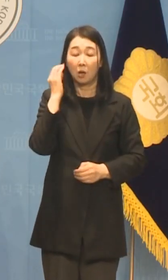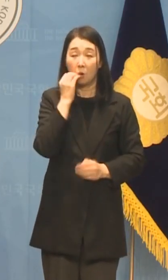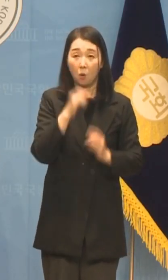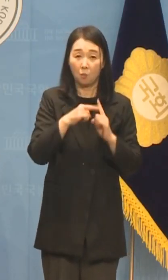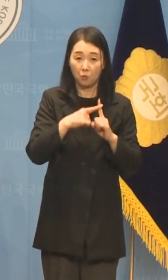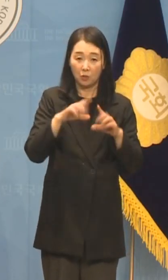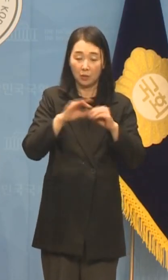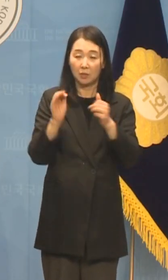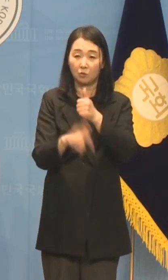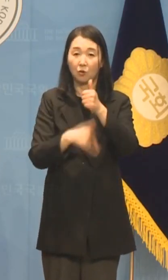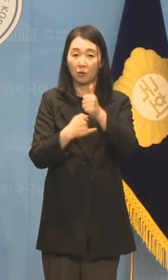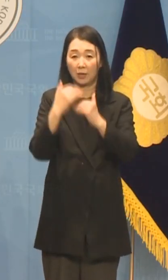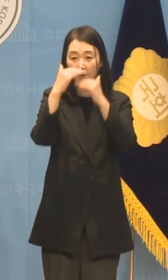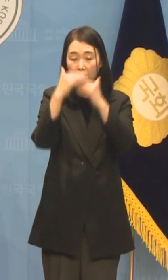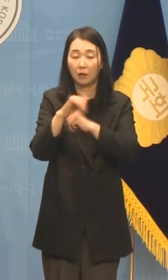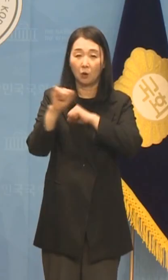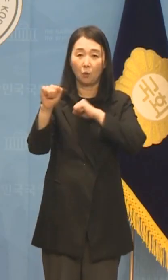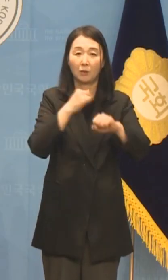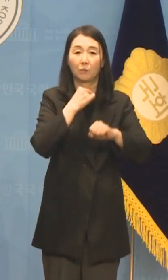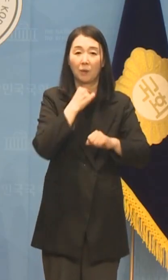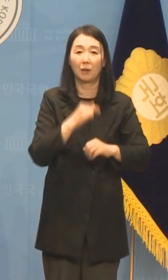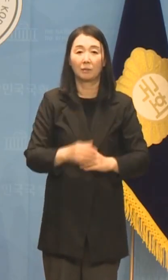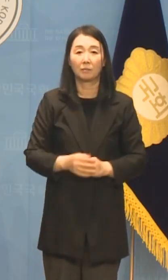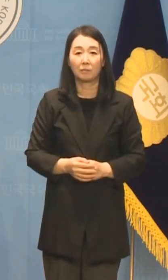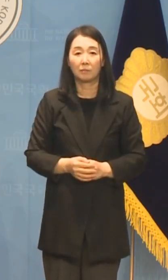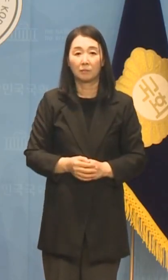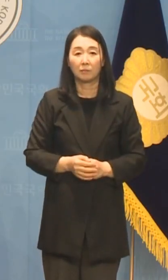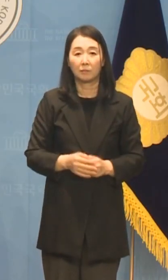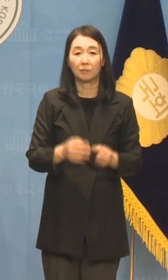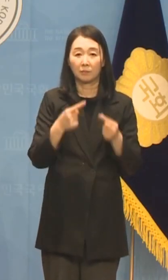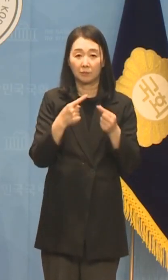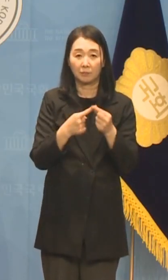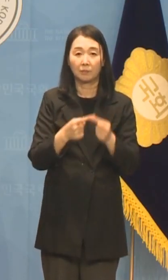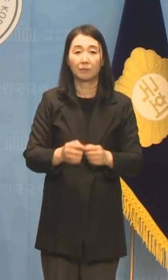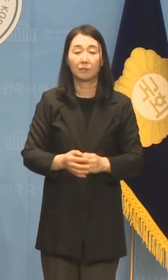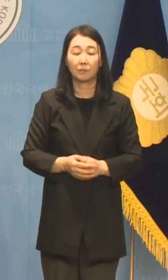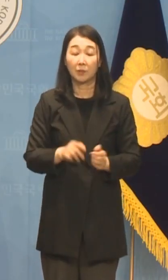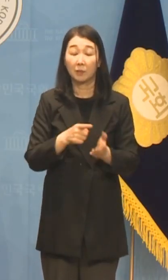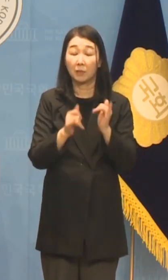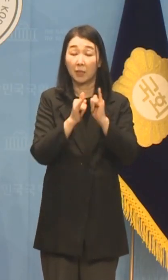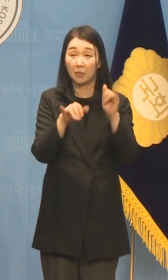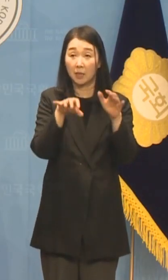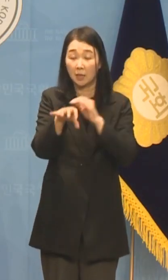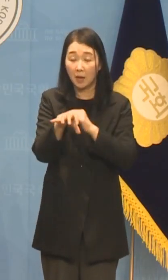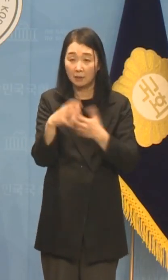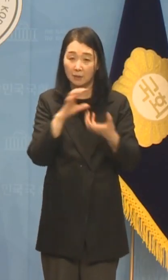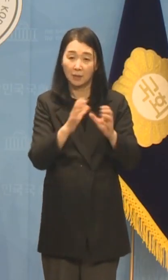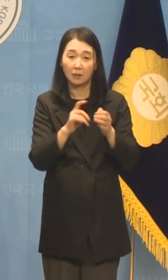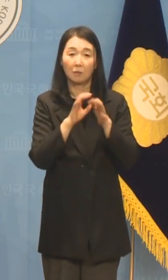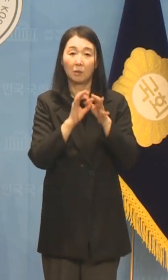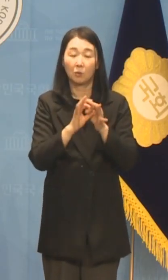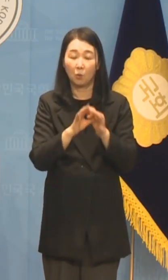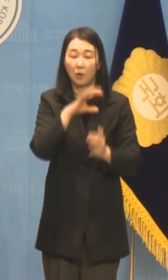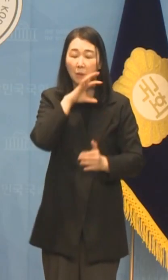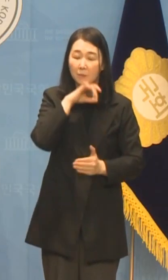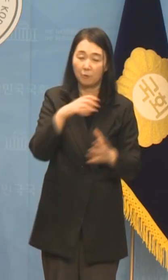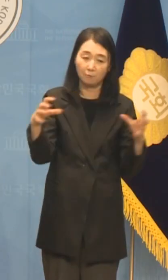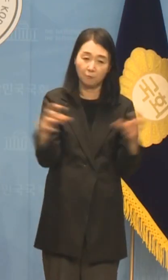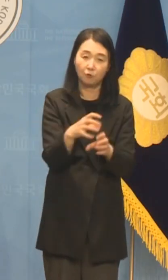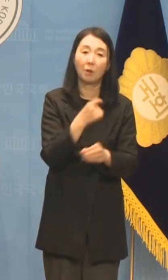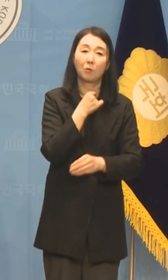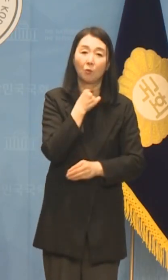홈플러스 대책위는 다음과 같은 활동을 할 예정입니다. 첫째, 피해자 현장 간담회를 통해 민원을